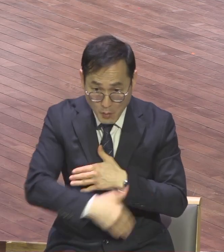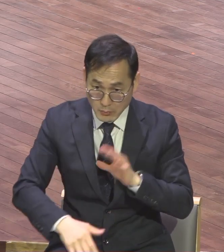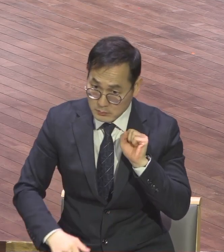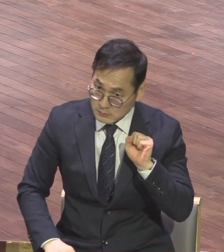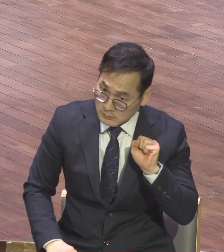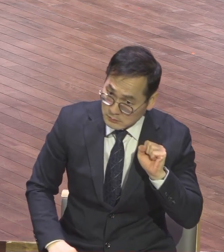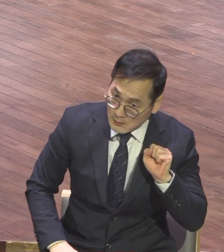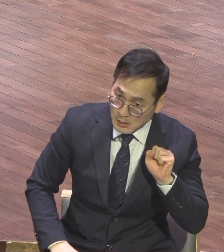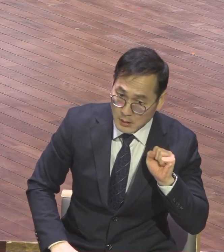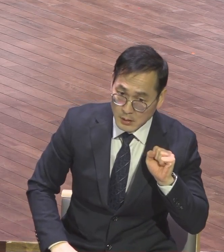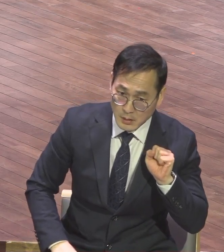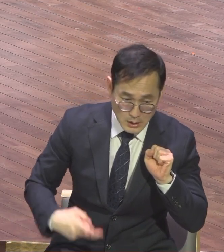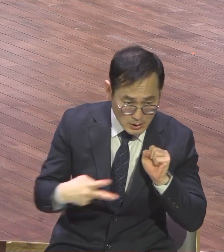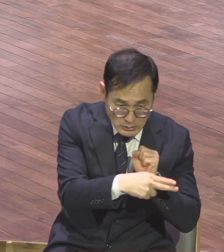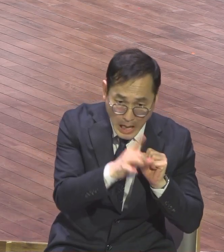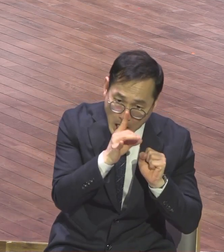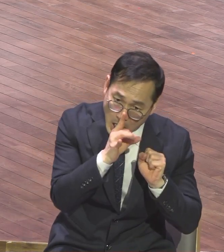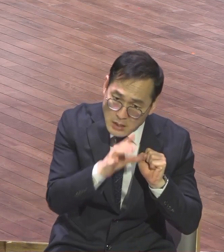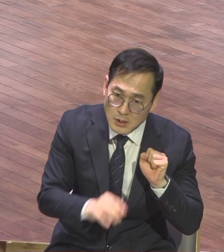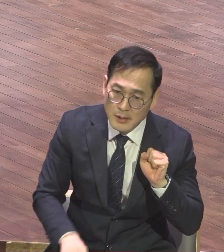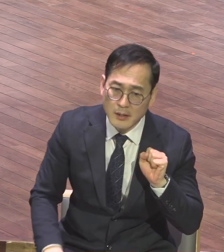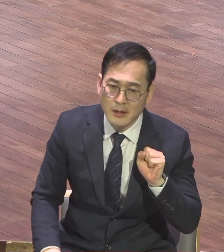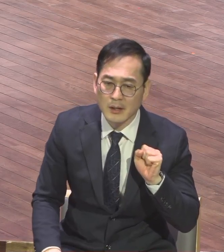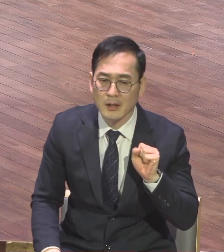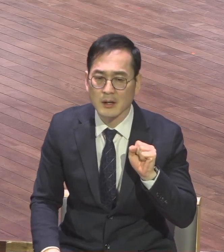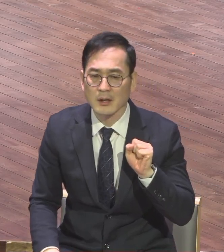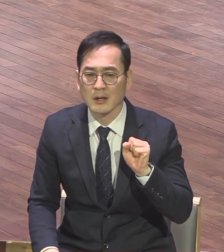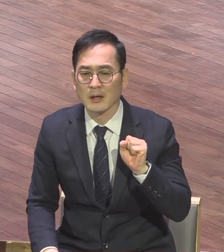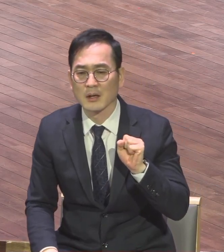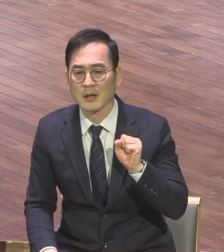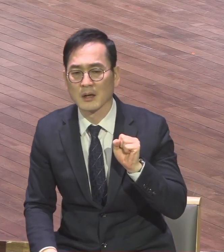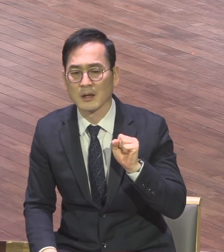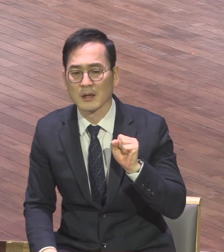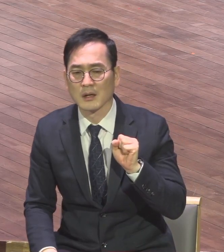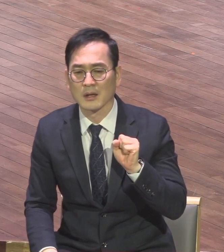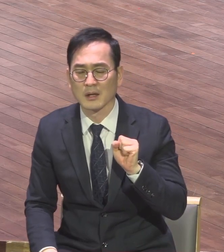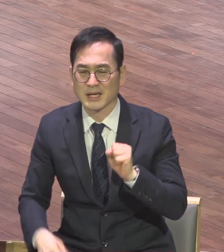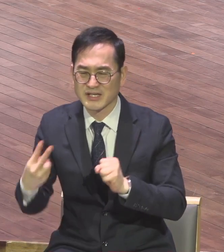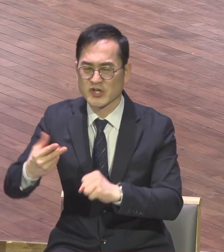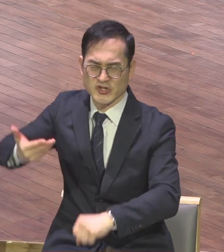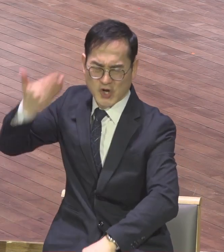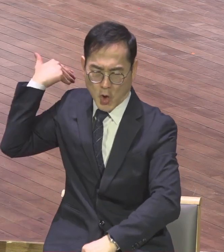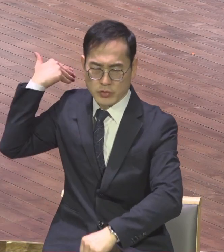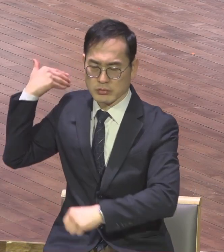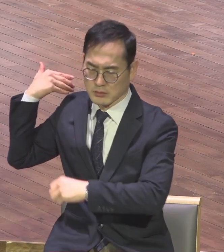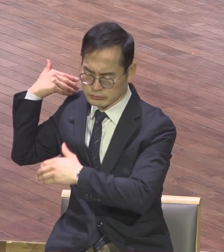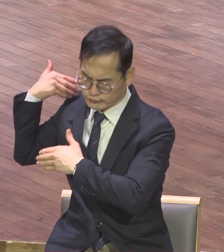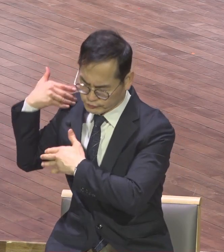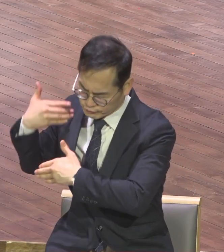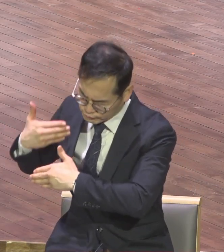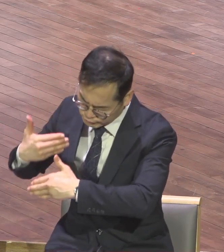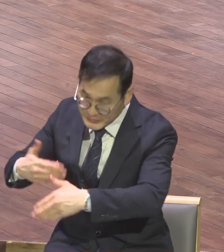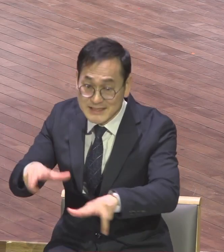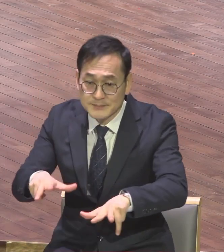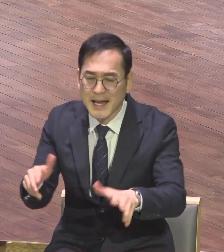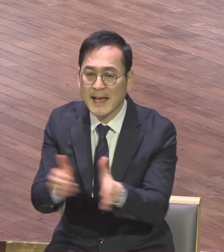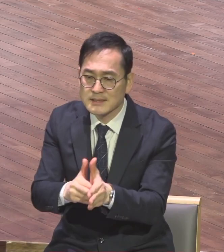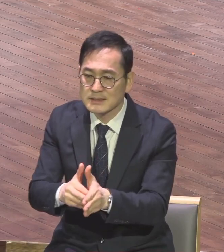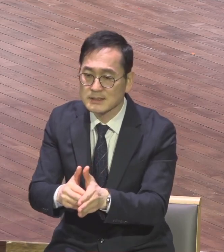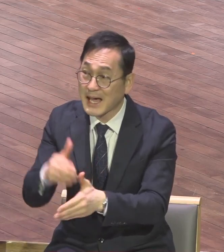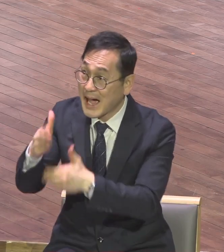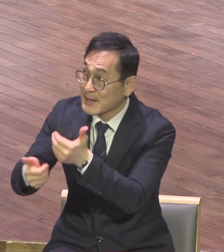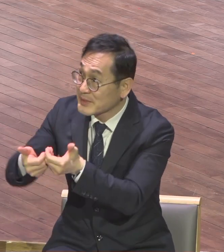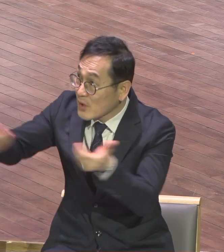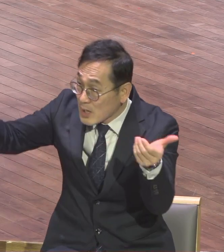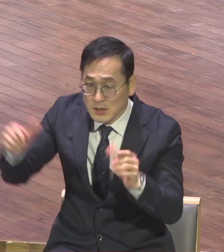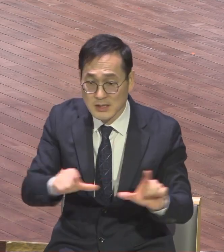수밖에 없음을 성경은 말하고 있습니다. 2000년 전이나 지금이나 마찬가지예요. 하나님을 떠나서 인간은 절대로 살